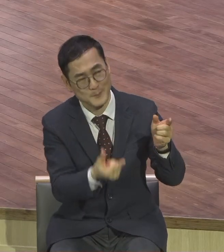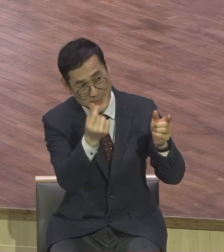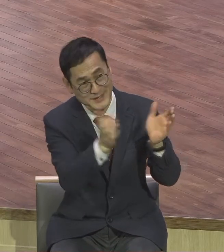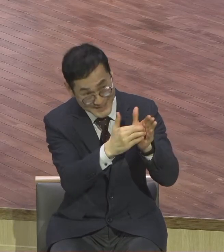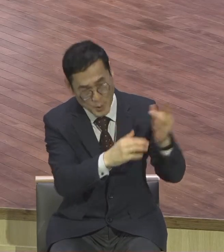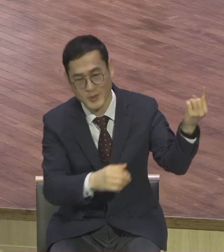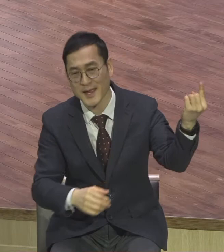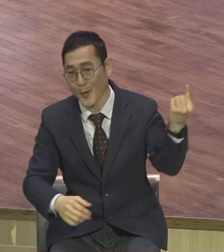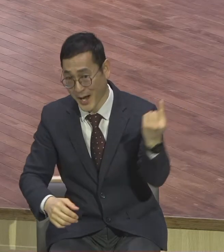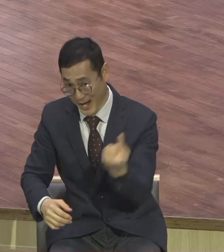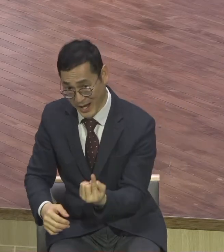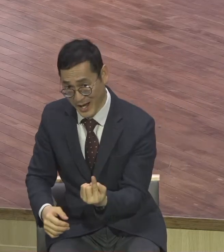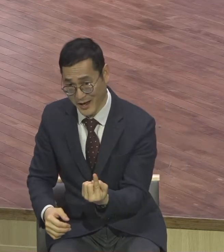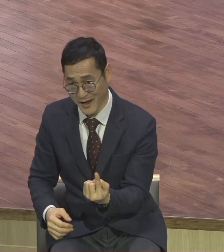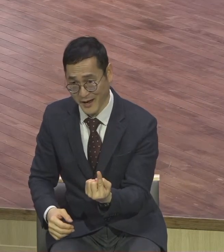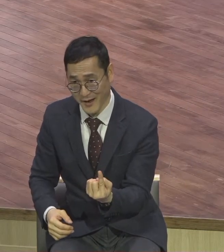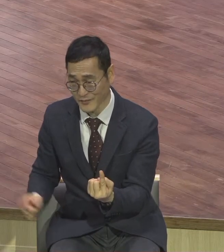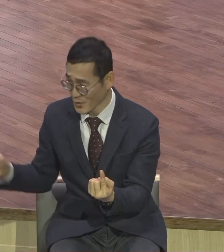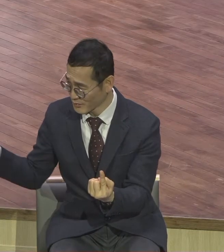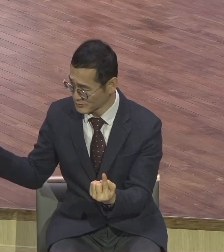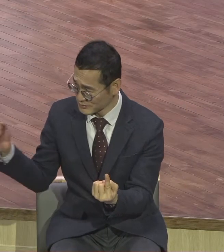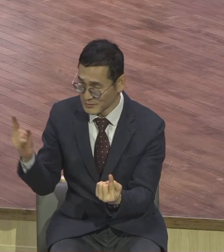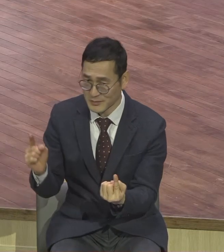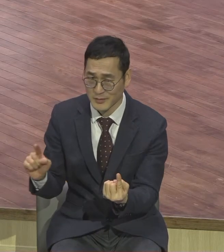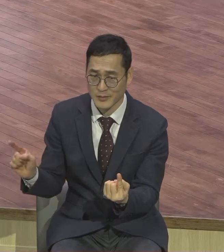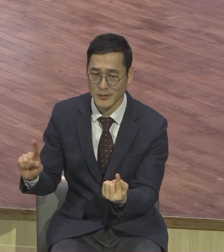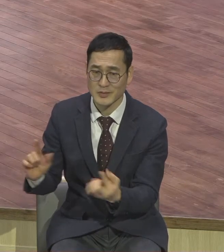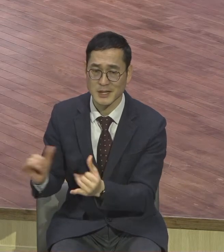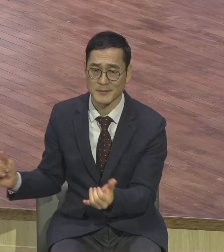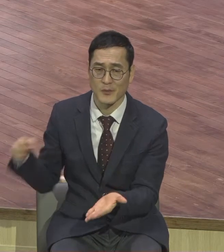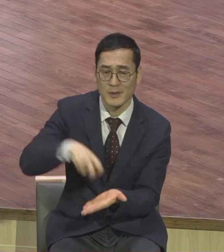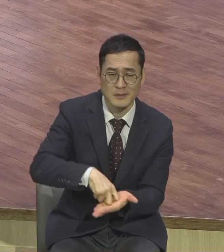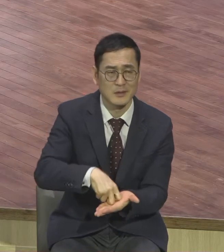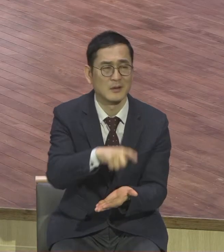내려오시자마자 한 사건이 기다리고 있어요.